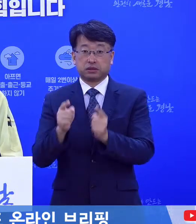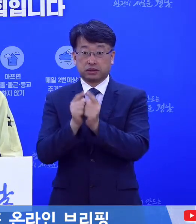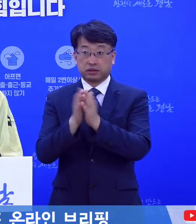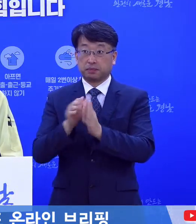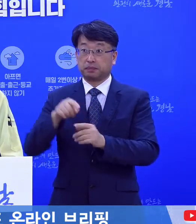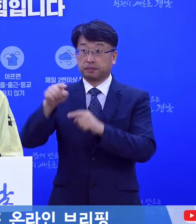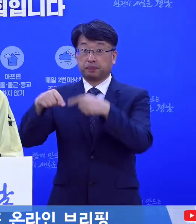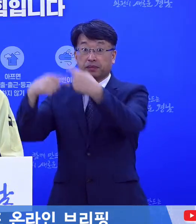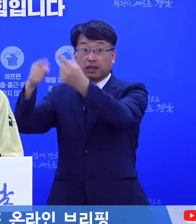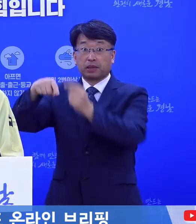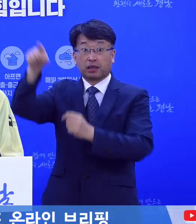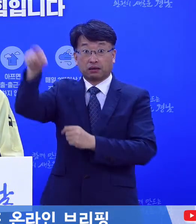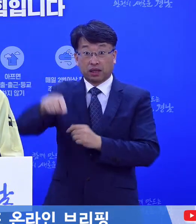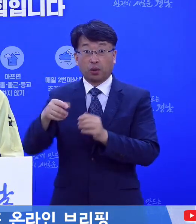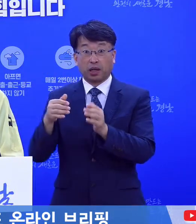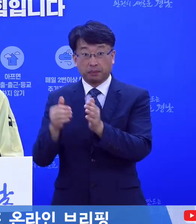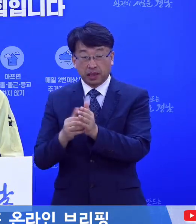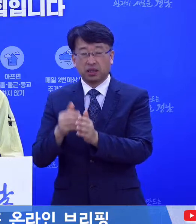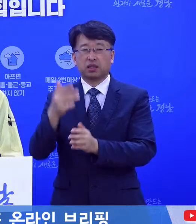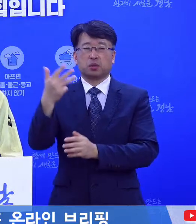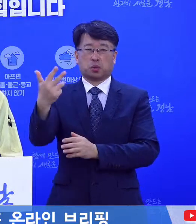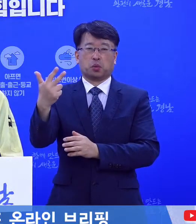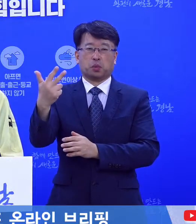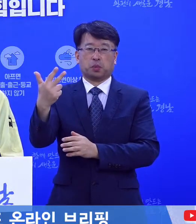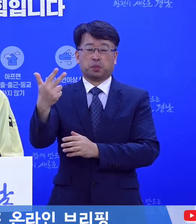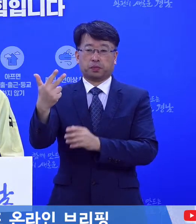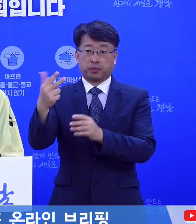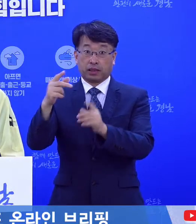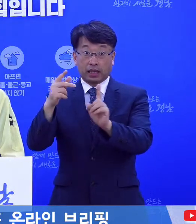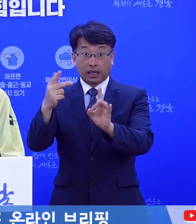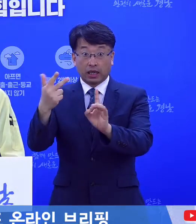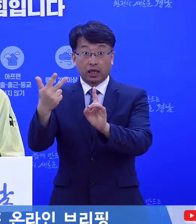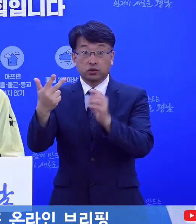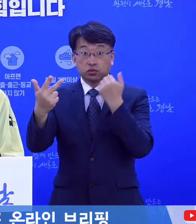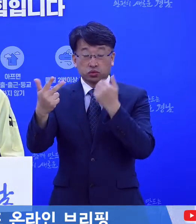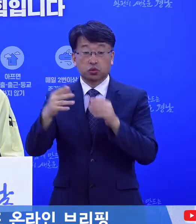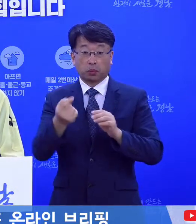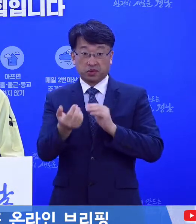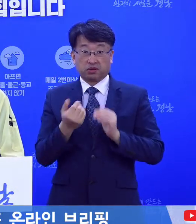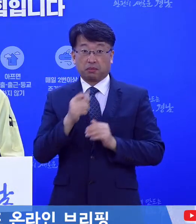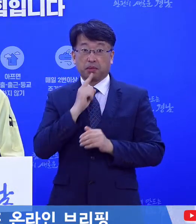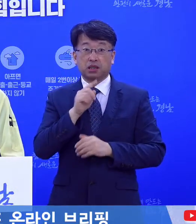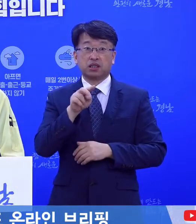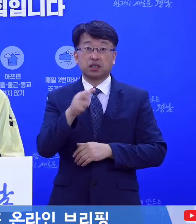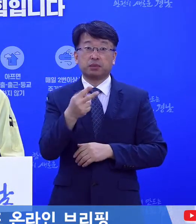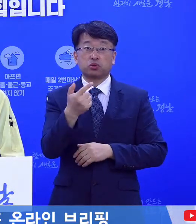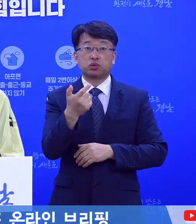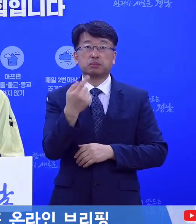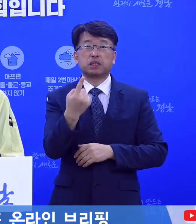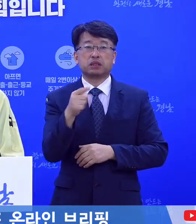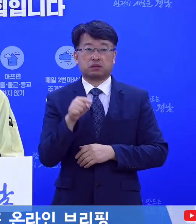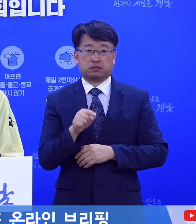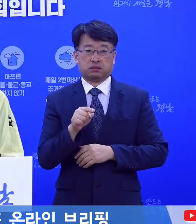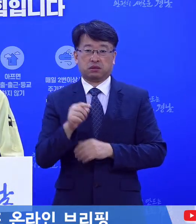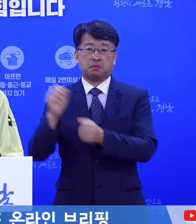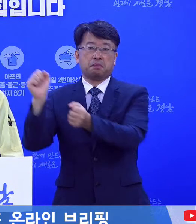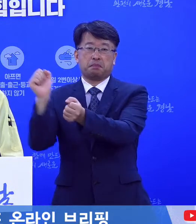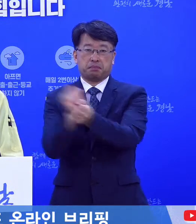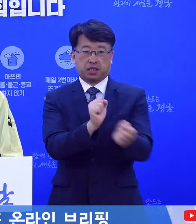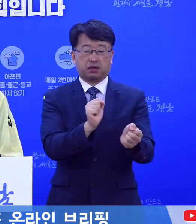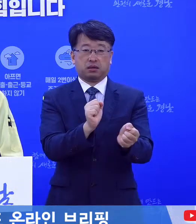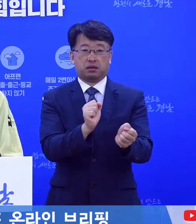직접 참석한 사람은 7명이고, 나머지 1명은 방금 말씀드린 경남